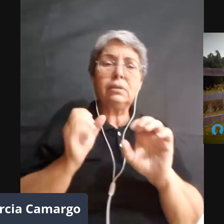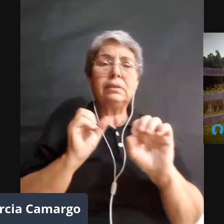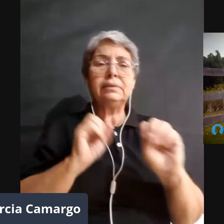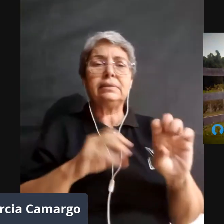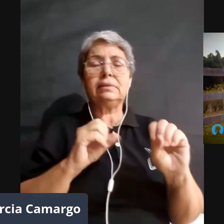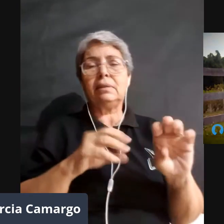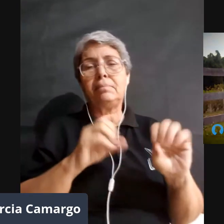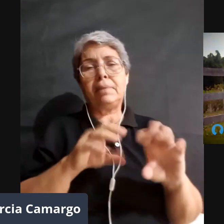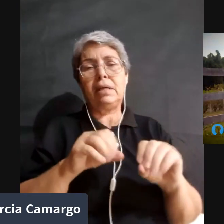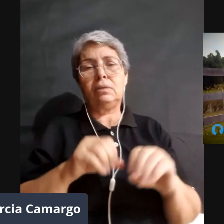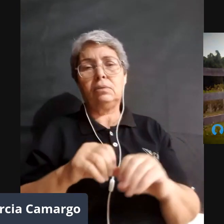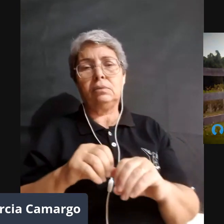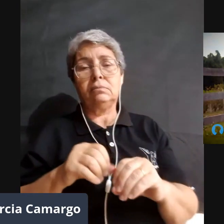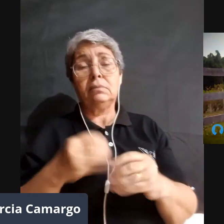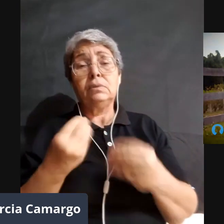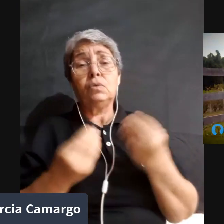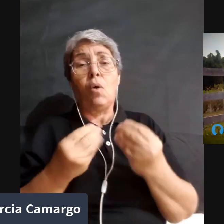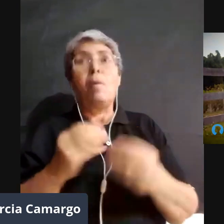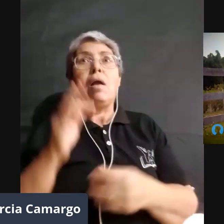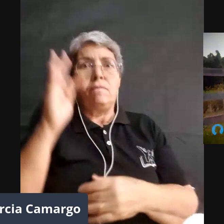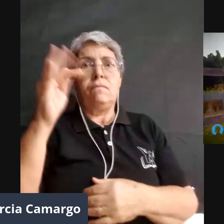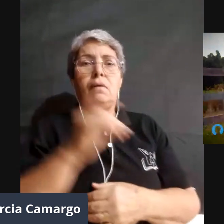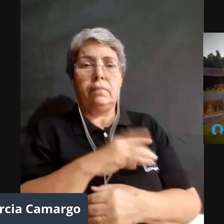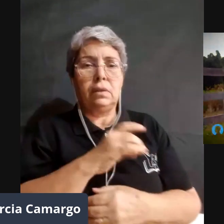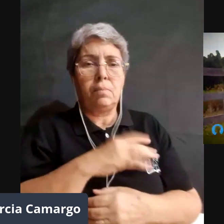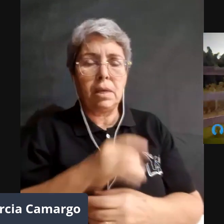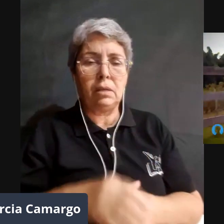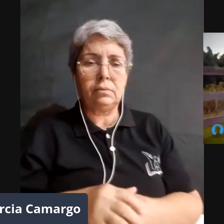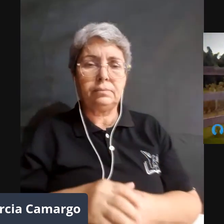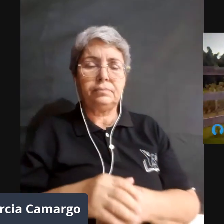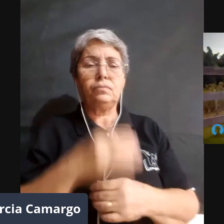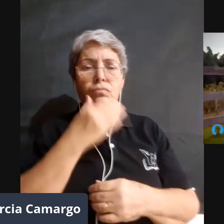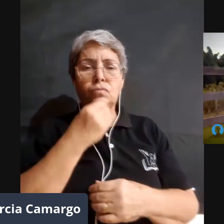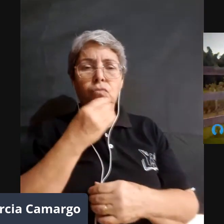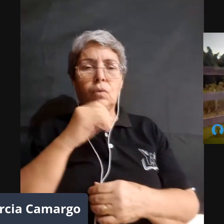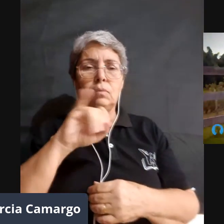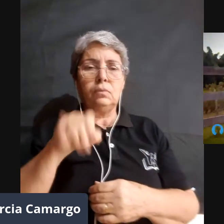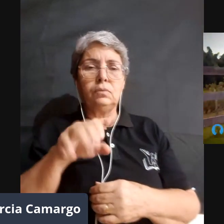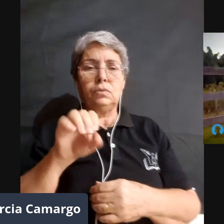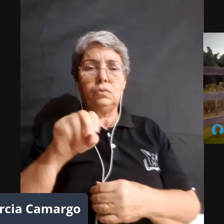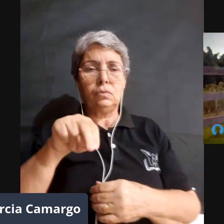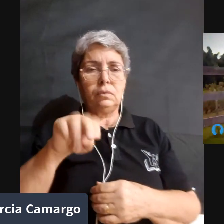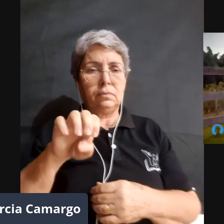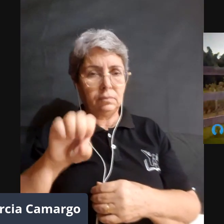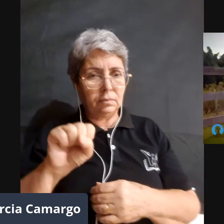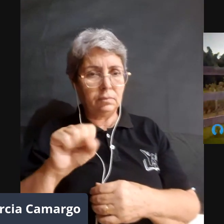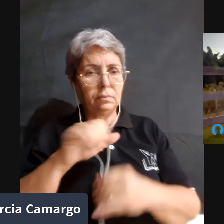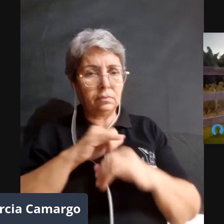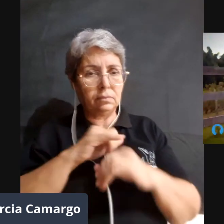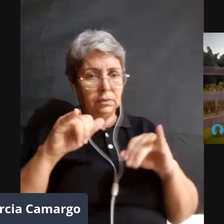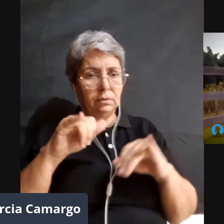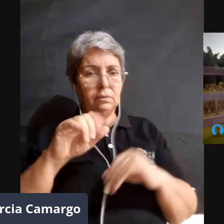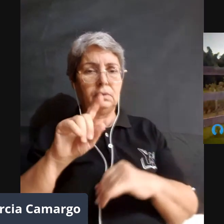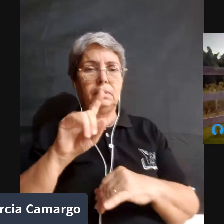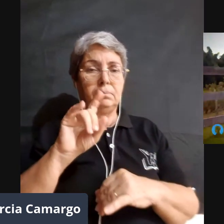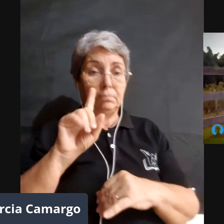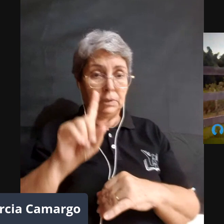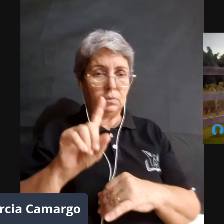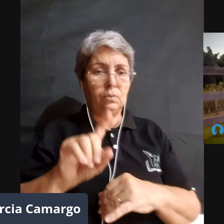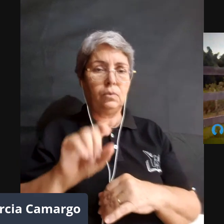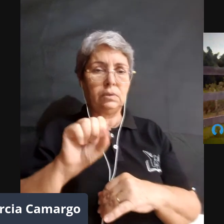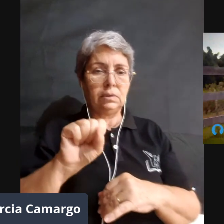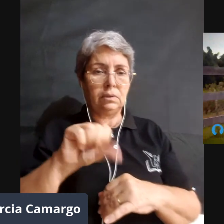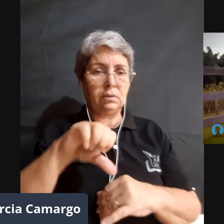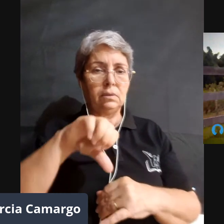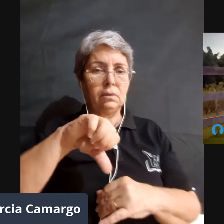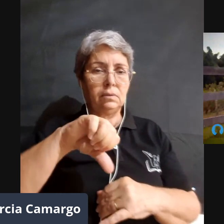então tudo temos a temer quanto ao futuro. Veja o que Jones disse na mesma sessão de 1893. Coisas que estão